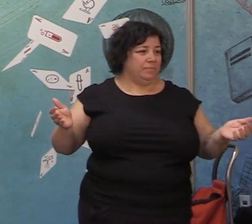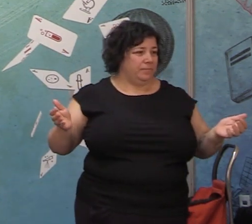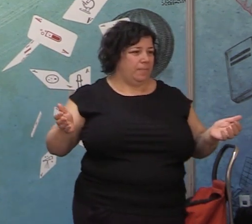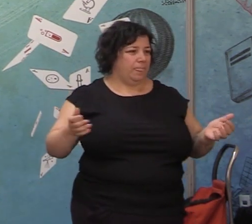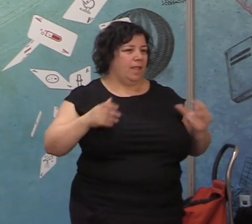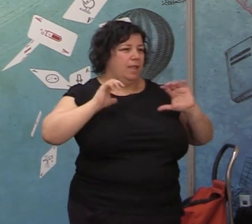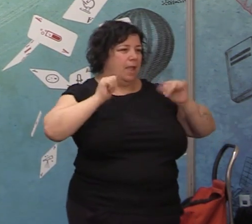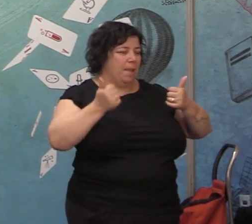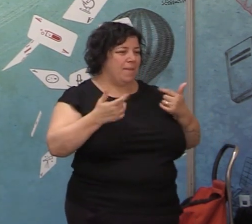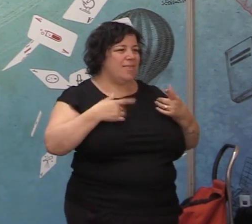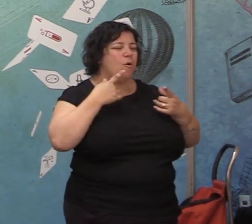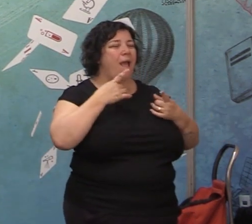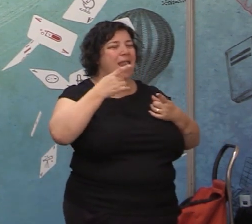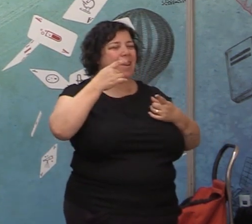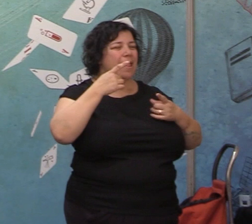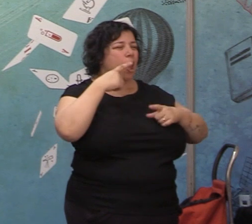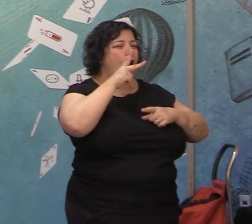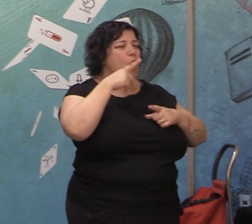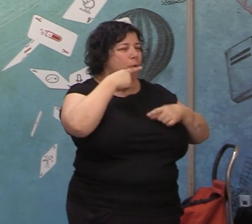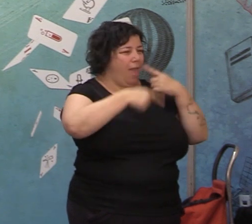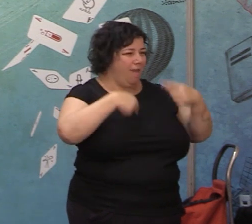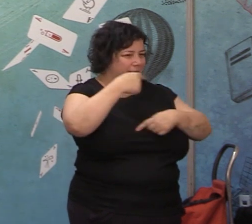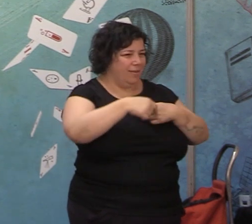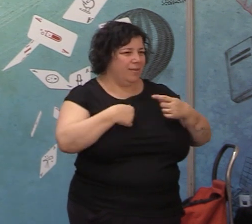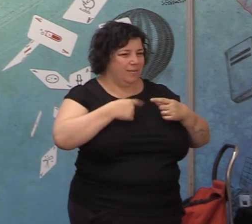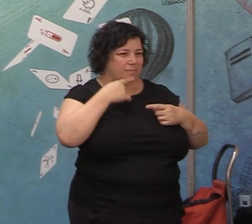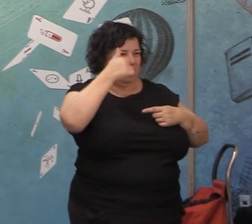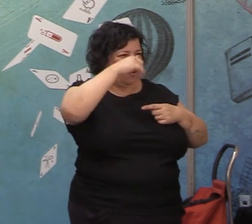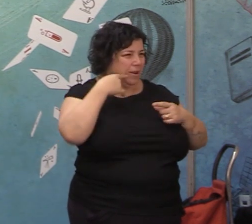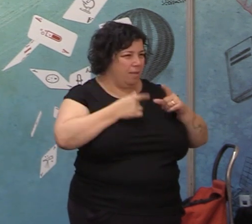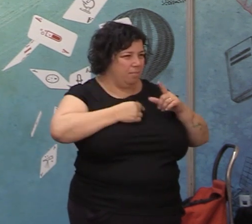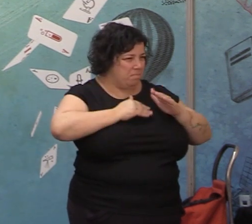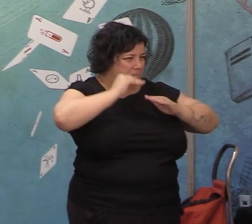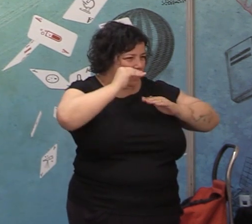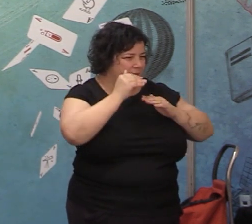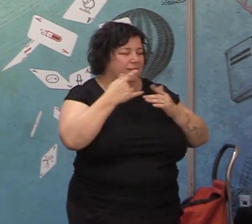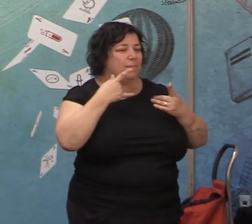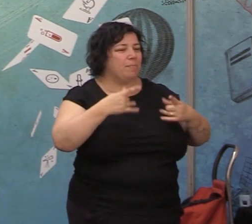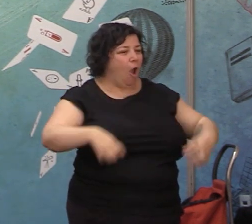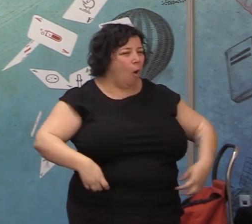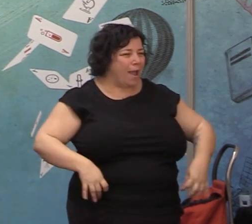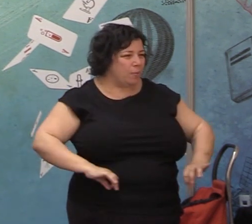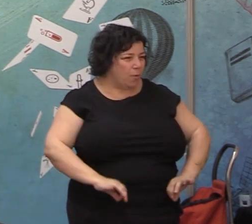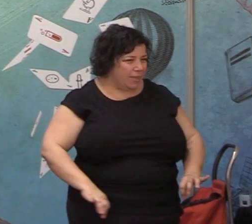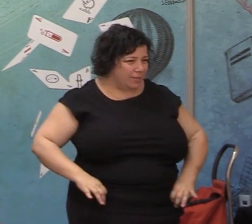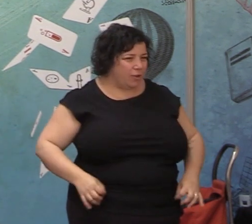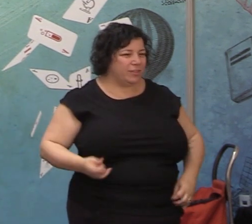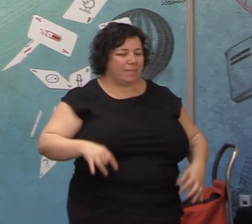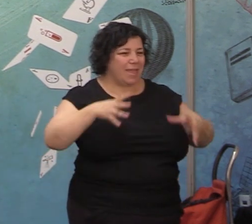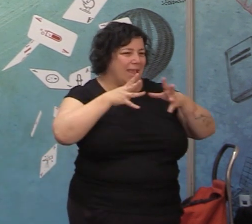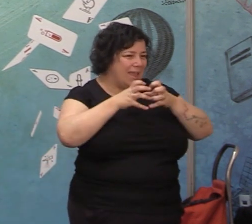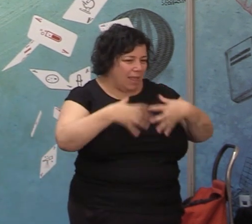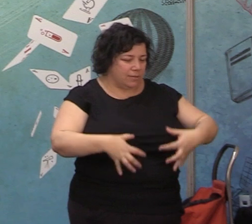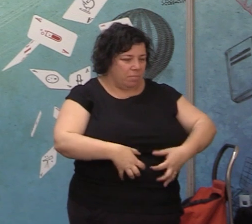Empieza a subir la testosterona. Lo mismo, como he dicho, de los ovarios poliquísticos, hay más redistribución